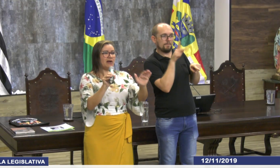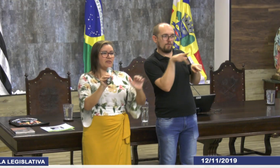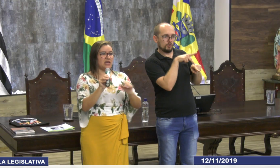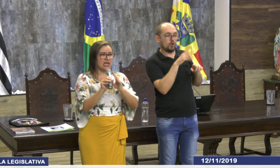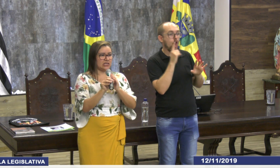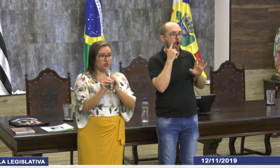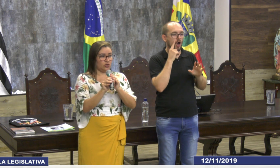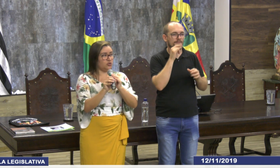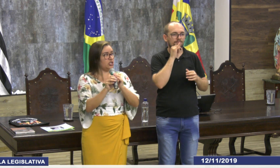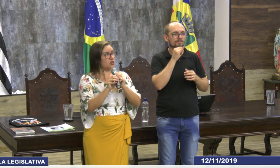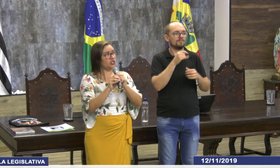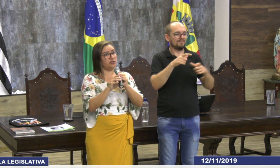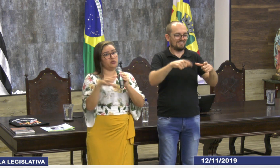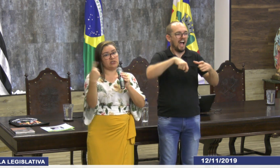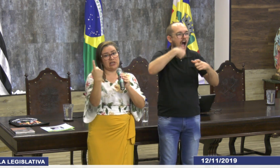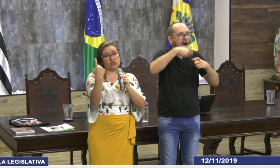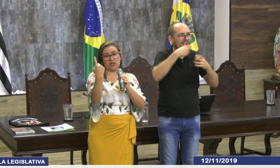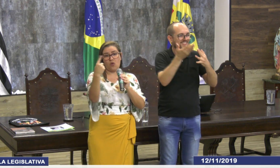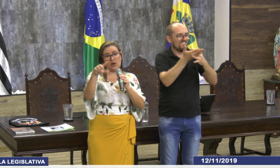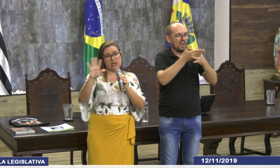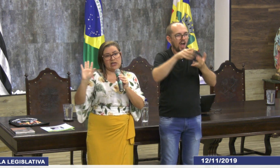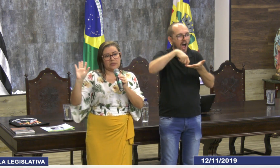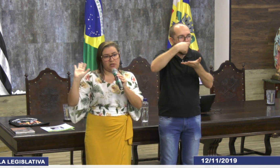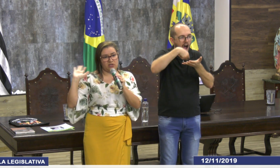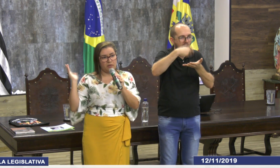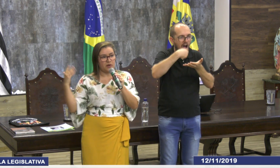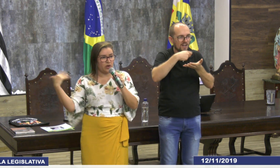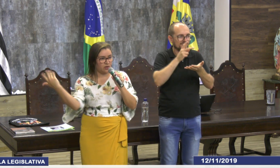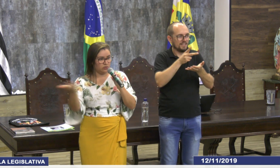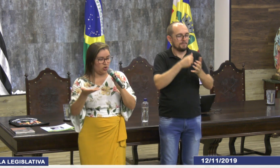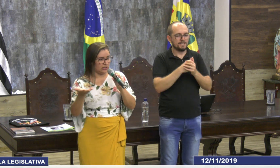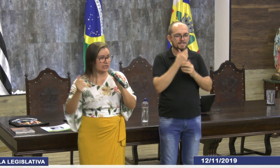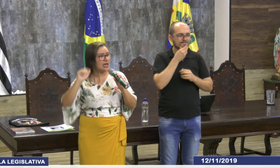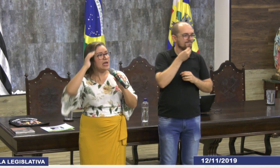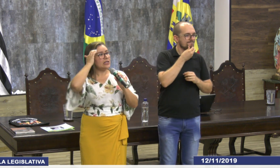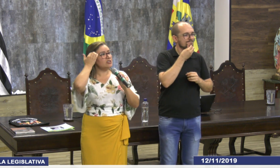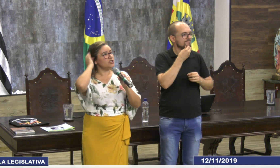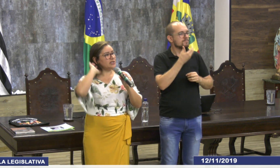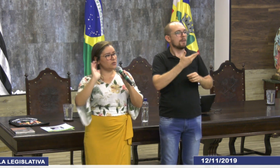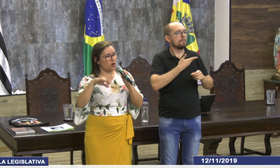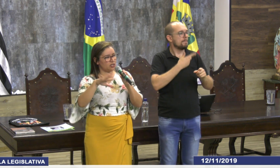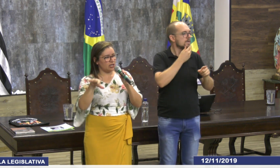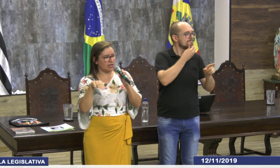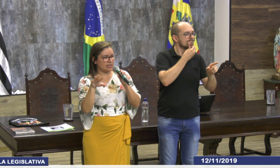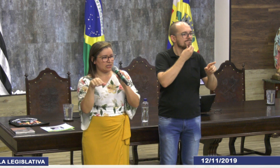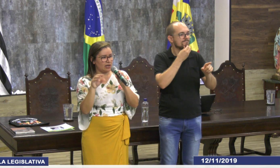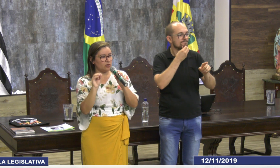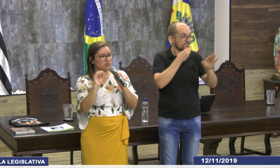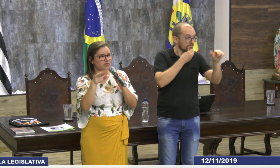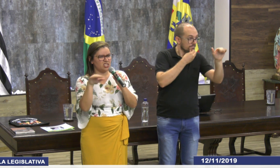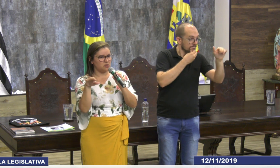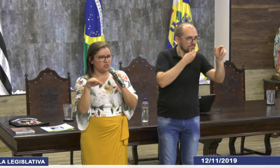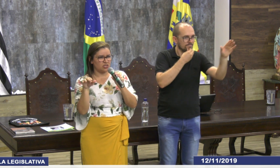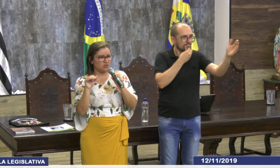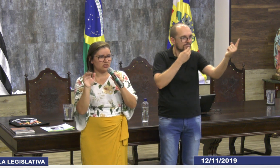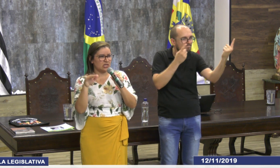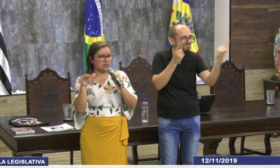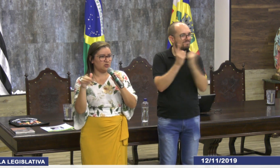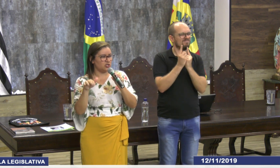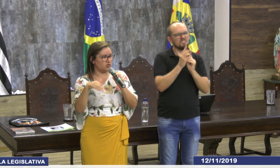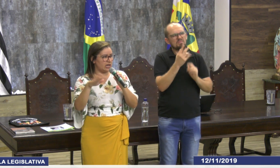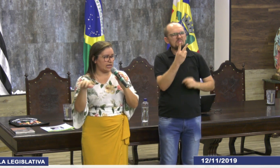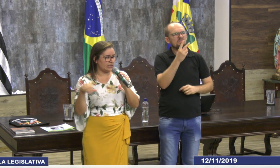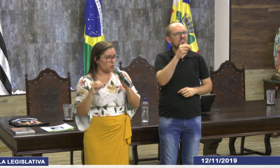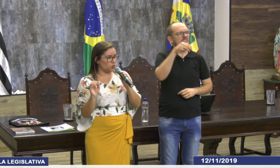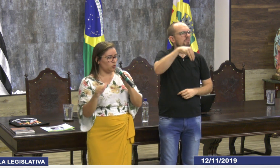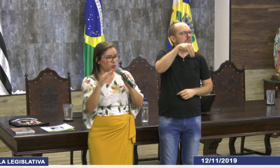assim, acabava a merenda, todo dia nós tínhamos que selecionar uma criança, porque não dava para correr com todas. Então a gente fazia uma hora de recreação ali, uns 20 minutinhos, 15